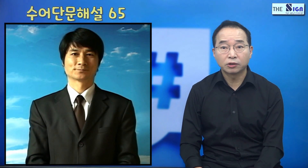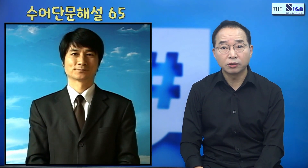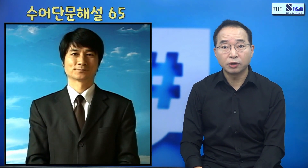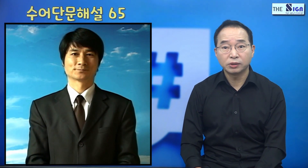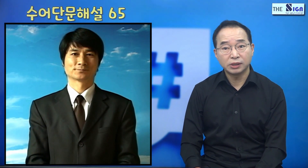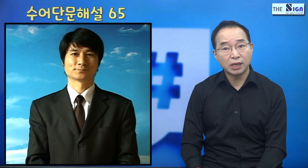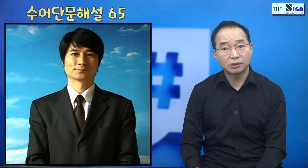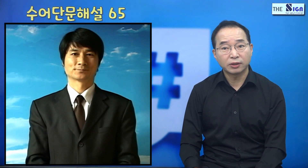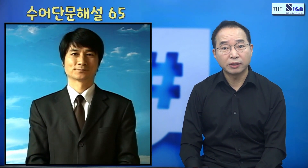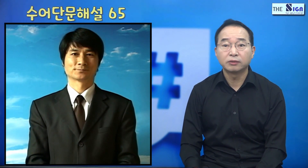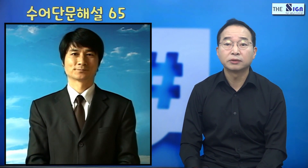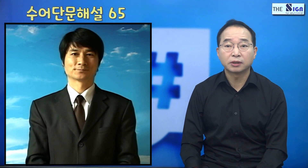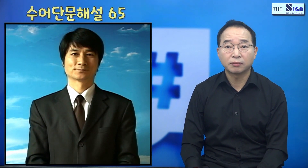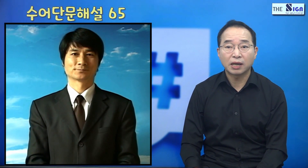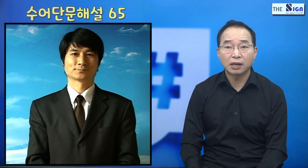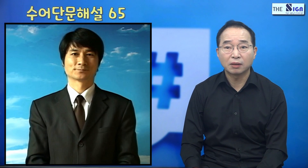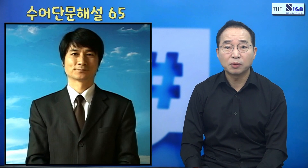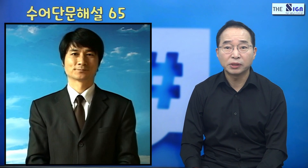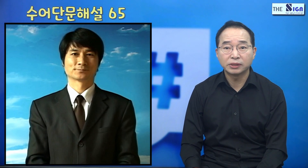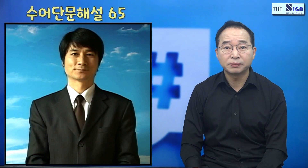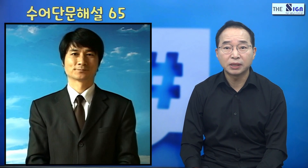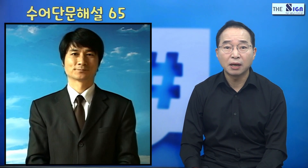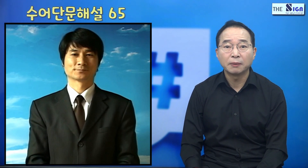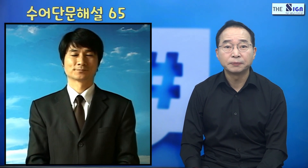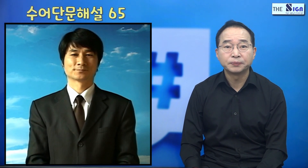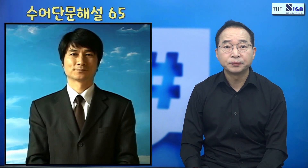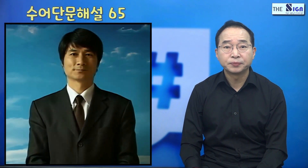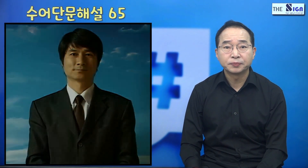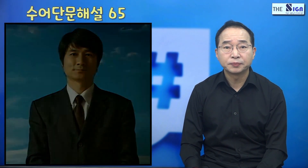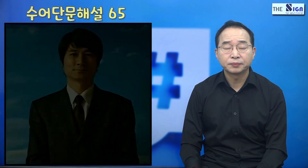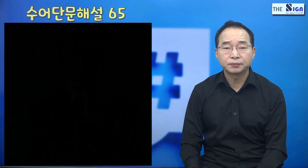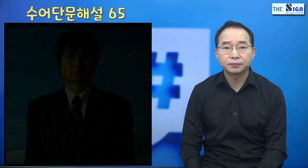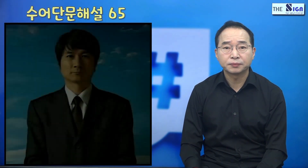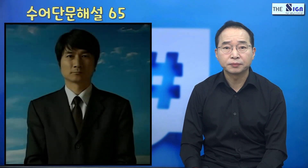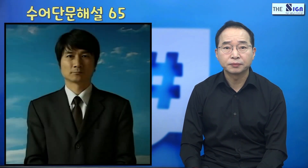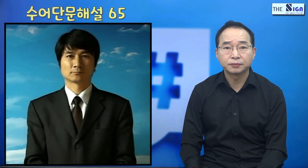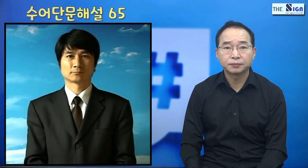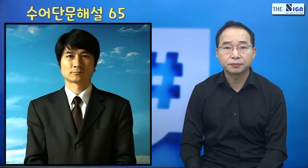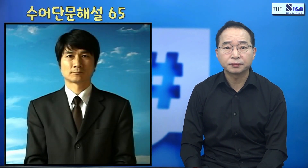자, 어떤 내용인지 이해하셨나요? 그럼 각각 한번 보겠습니다.